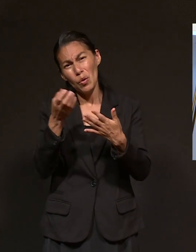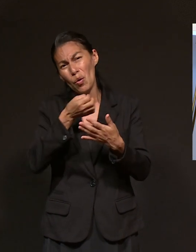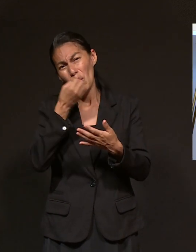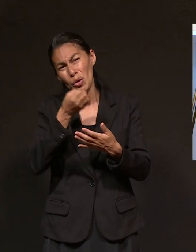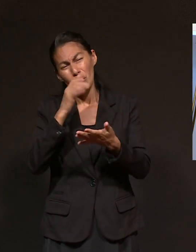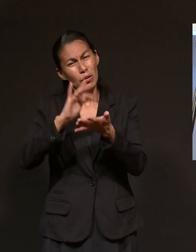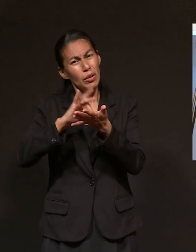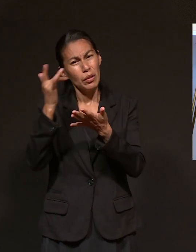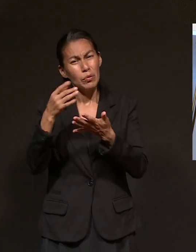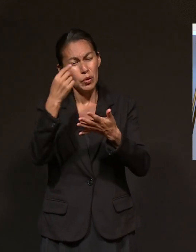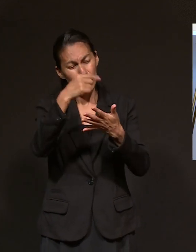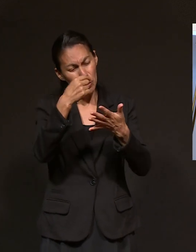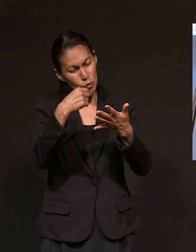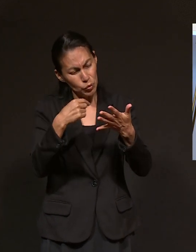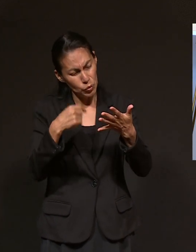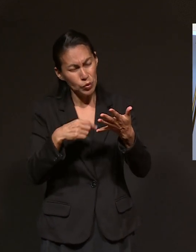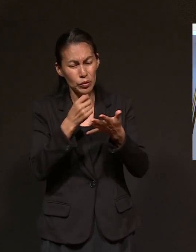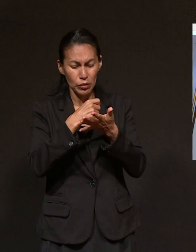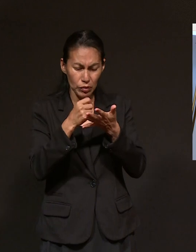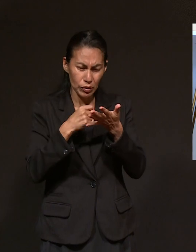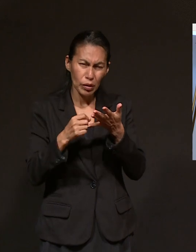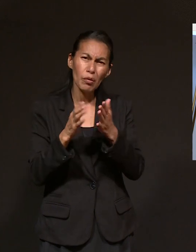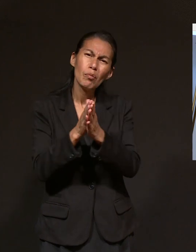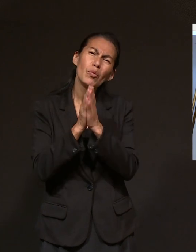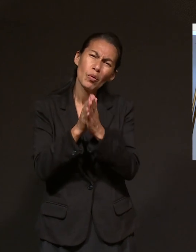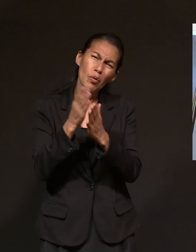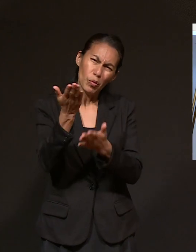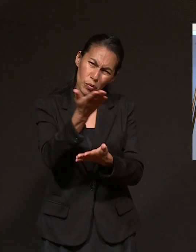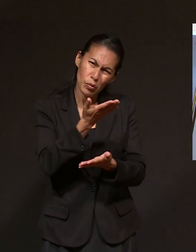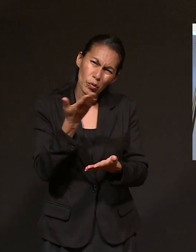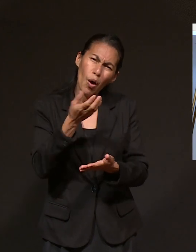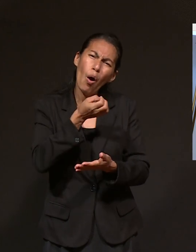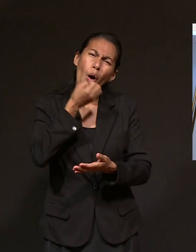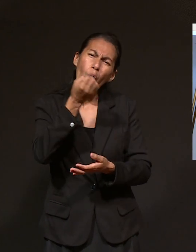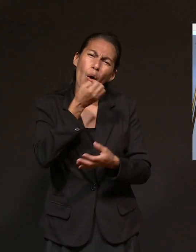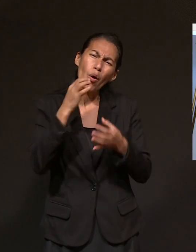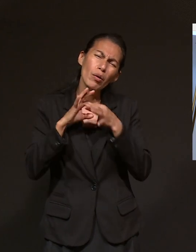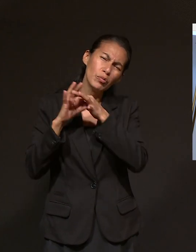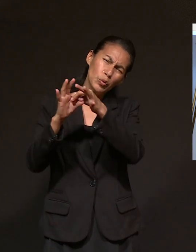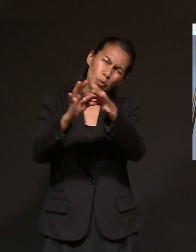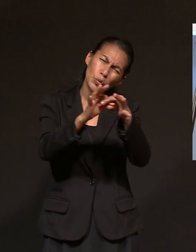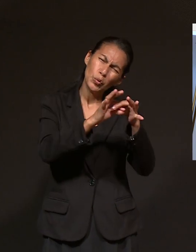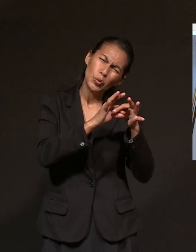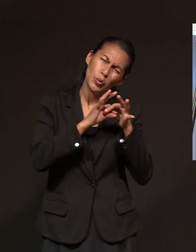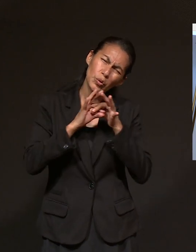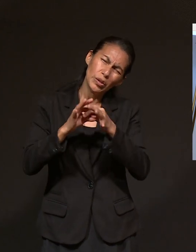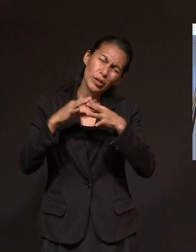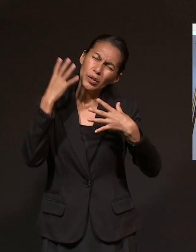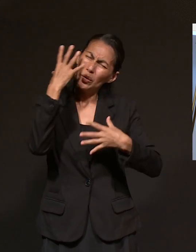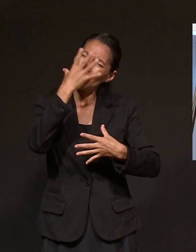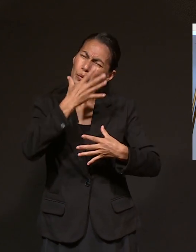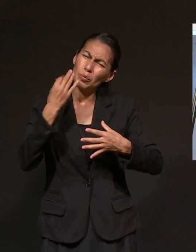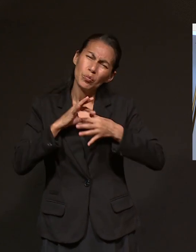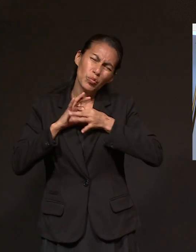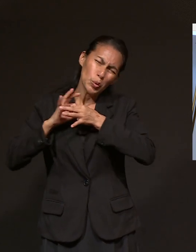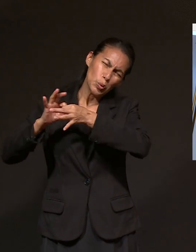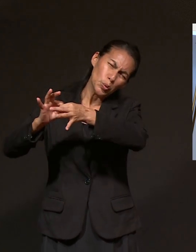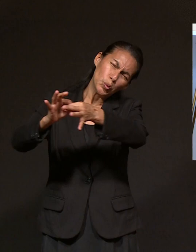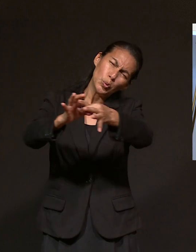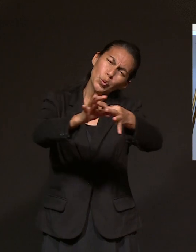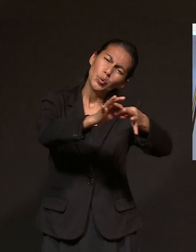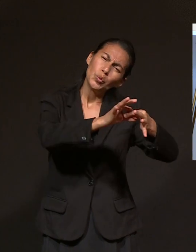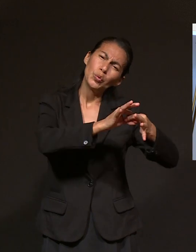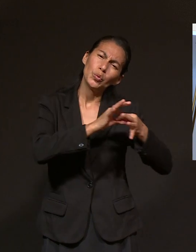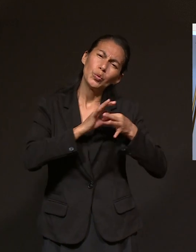Toma nota De todos los pedidos De oración Y agradecimiento Y júntate con nosotros En oración Formemos una enorme